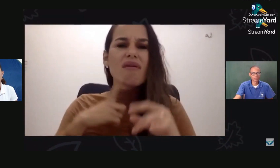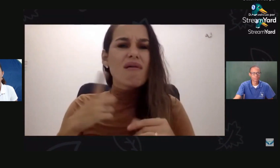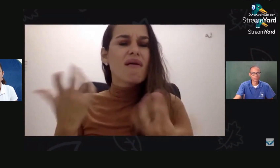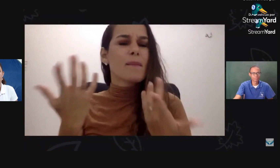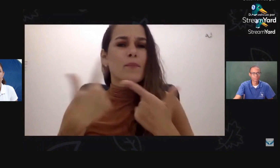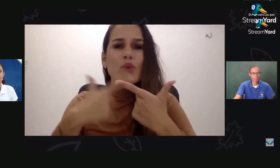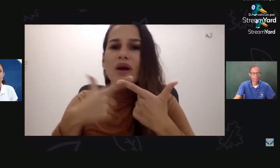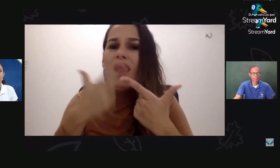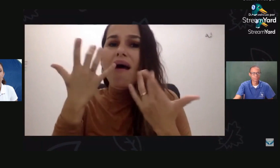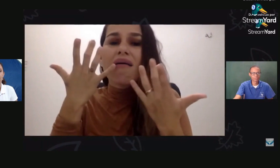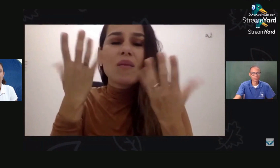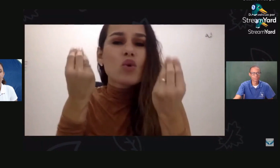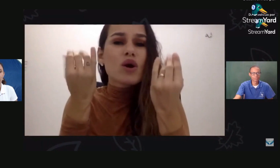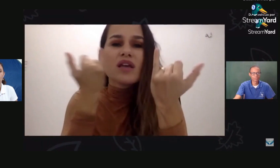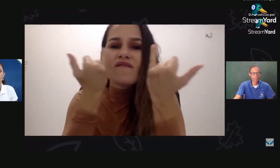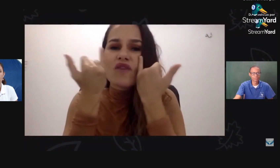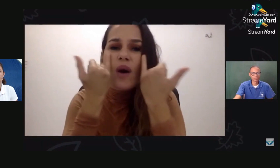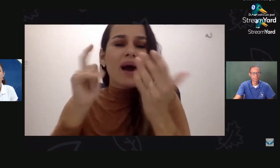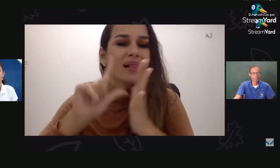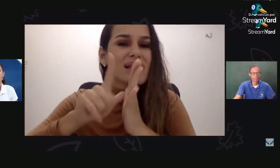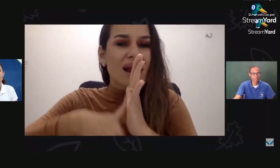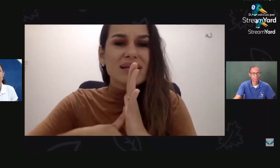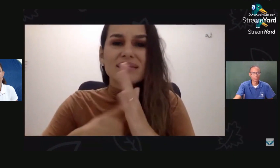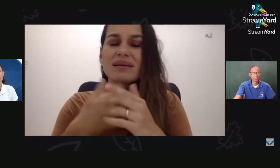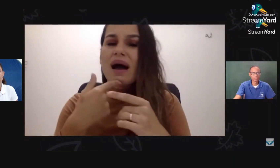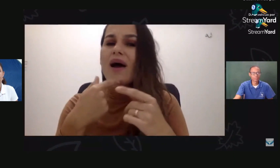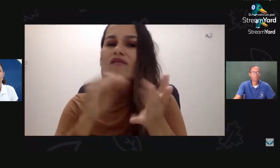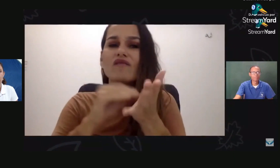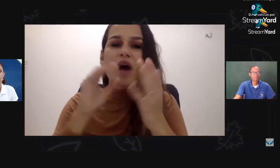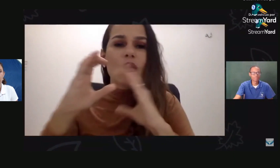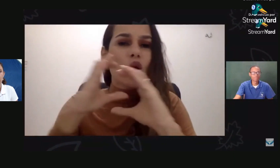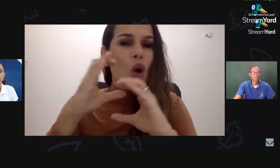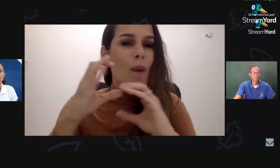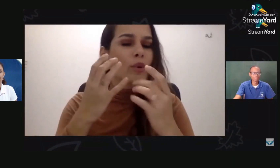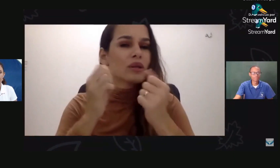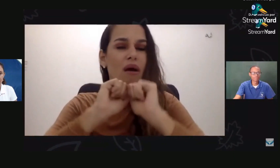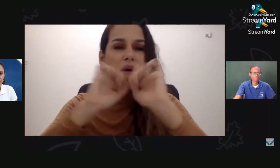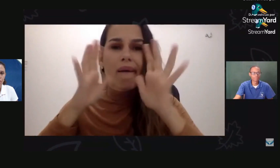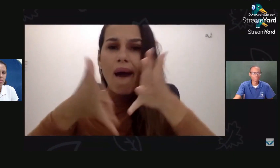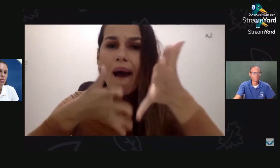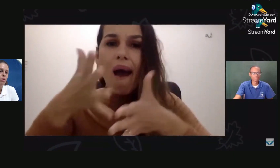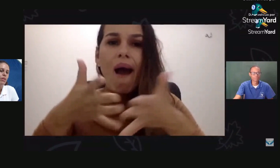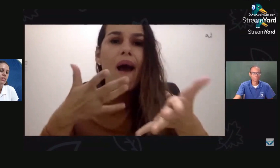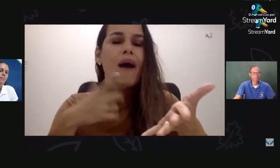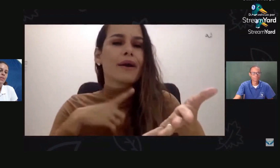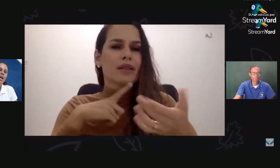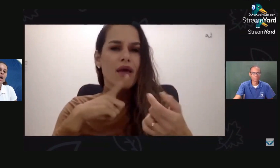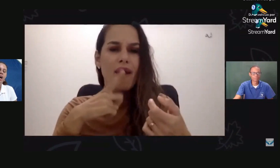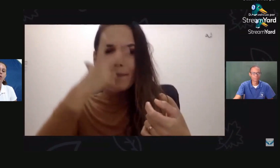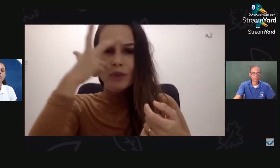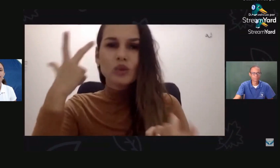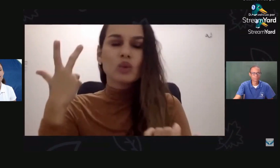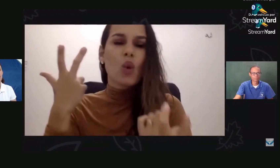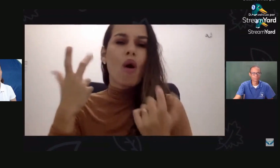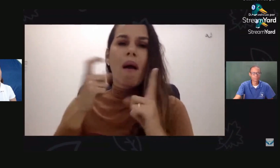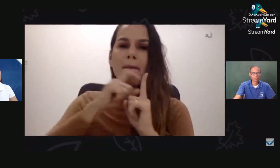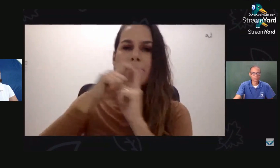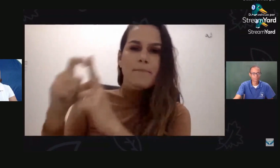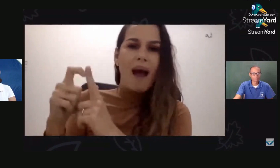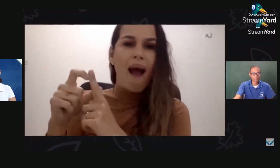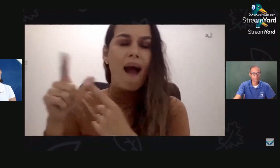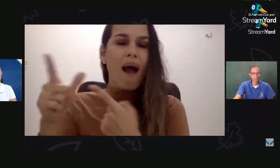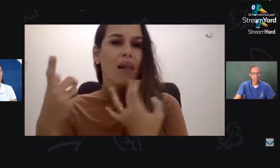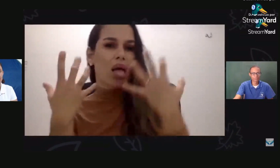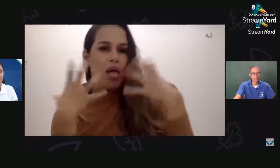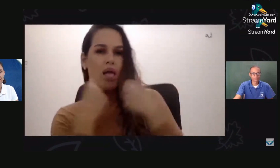a mente para todas as necessidades do surdo e receber as informações, a comunicação, a importância